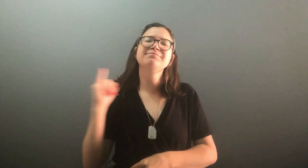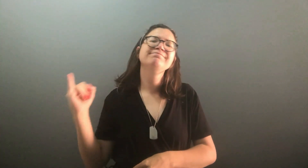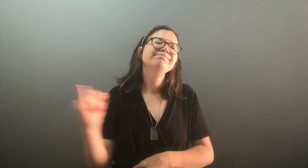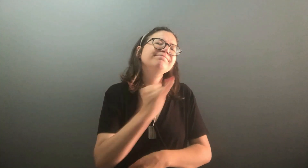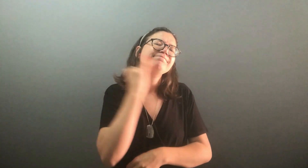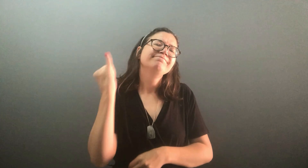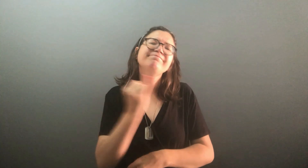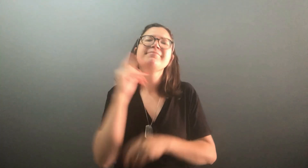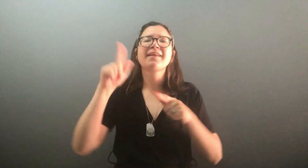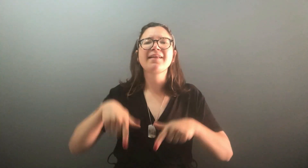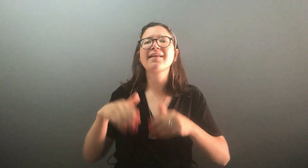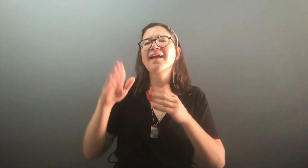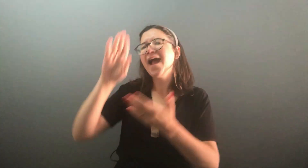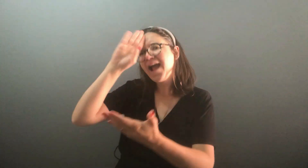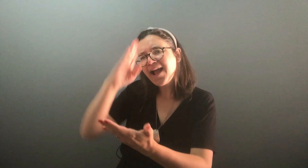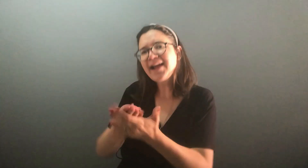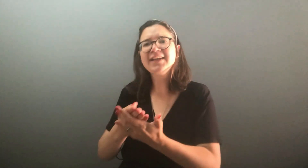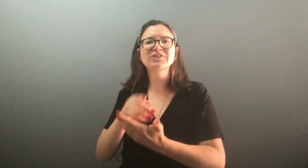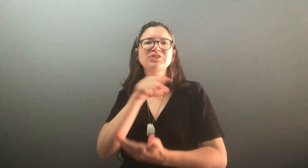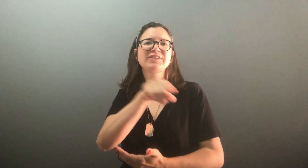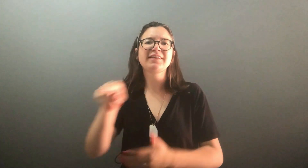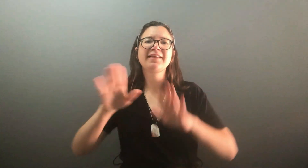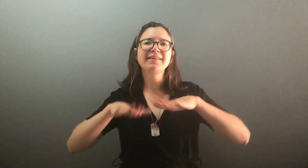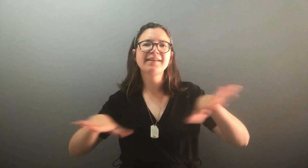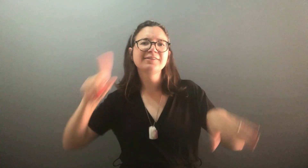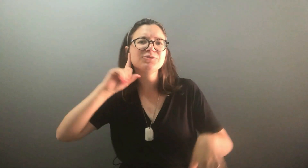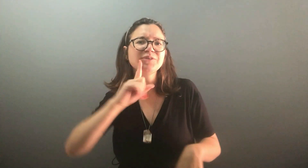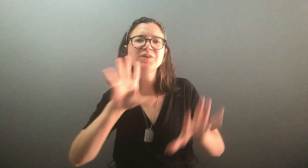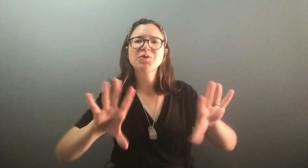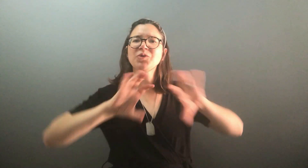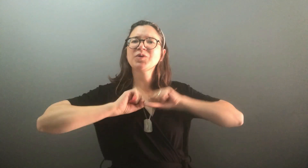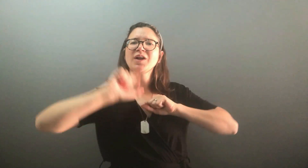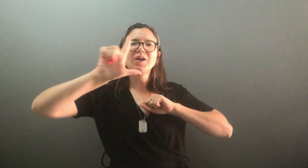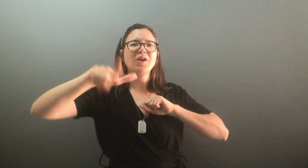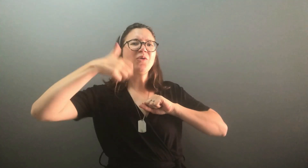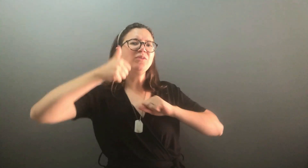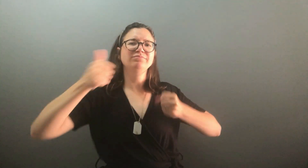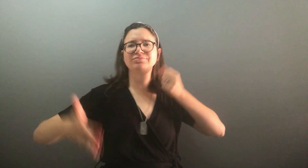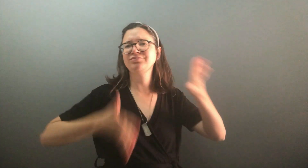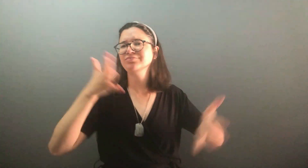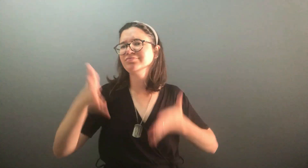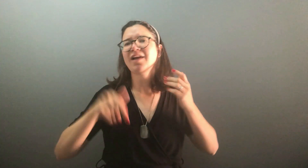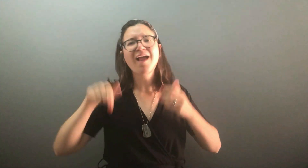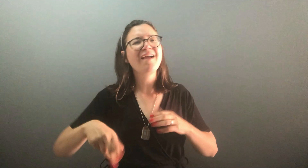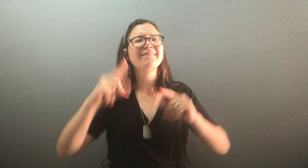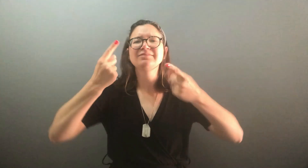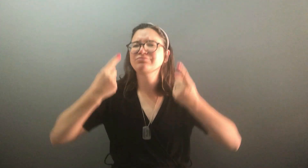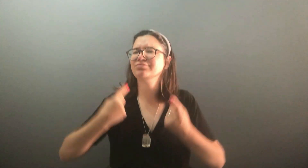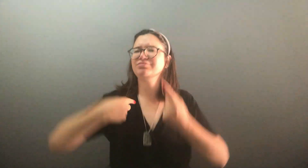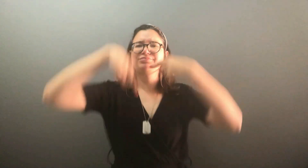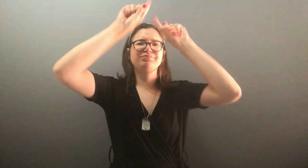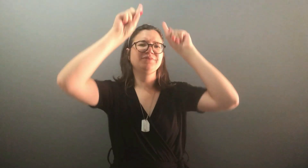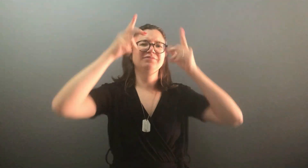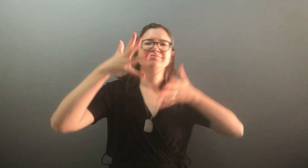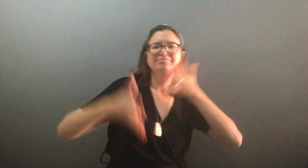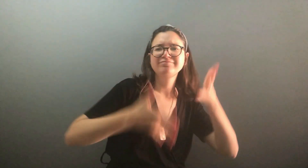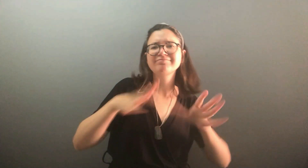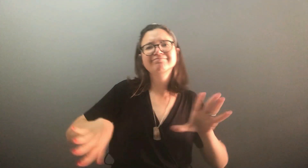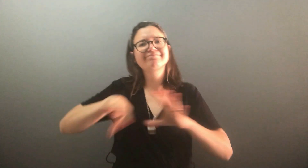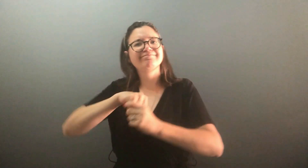vocês, famílias, é muito importante sim acreditar e confiar no potencial do filho de vocês, porque a partir do momento que ele tem a língua